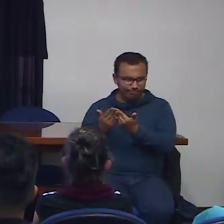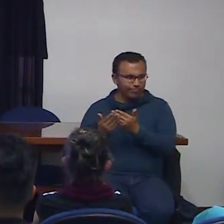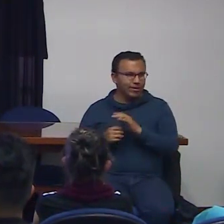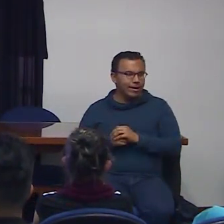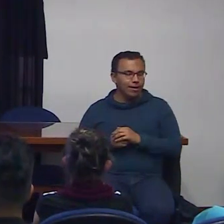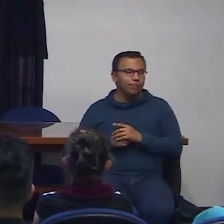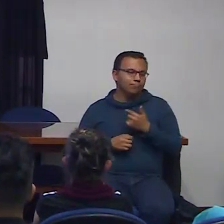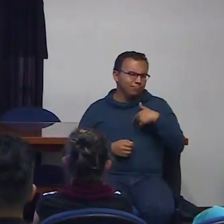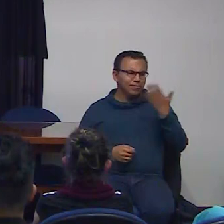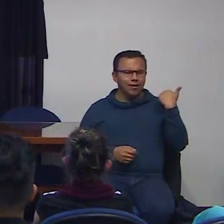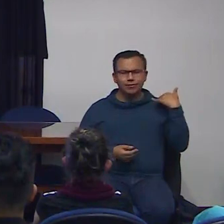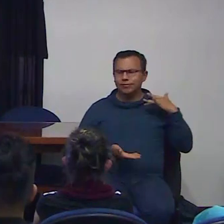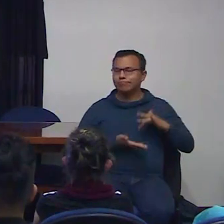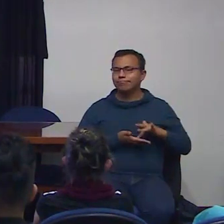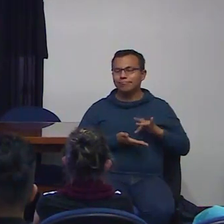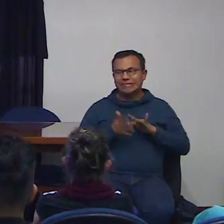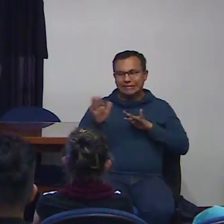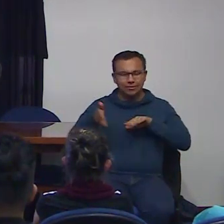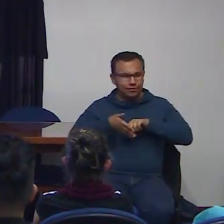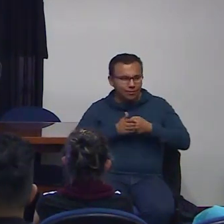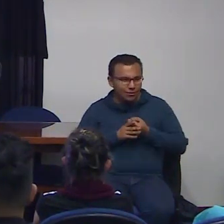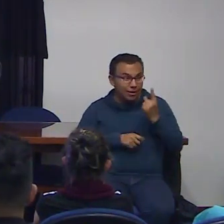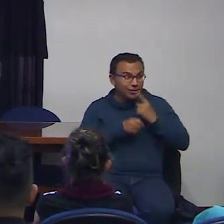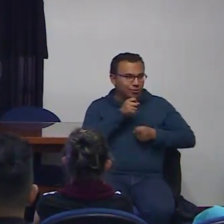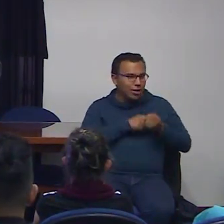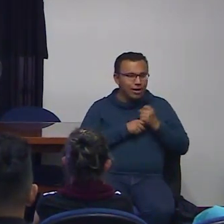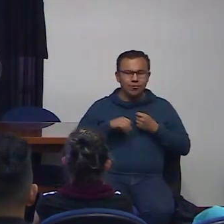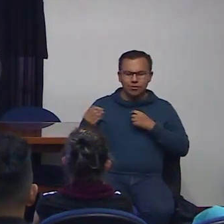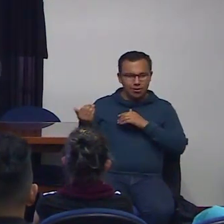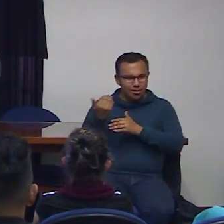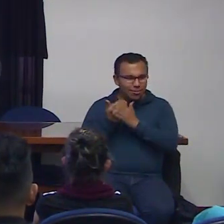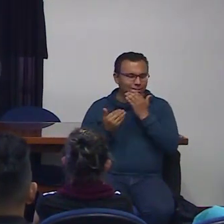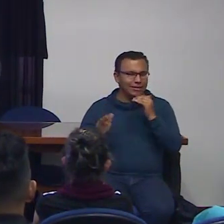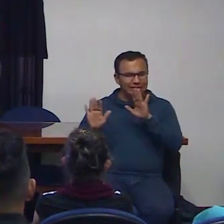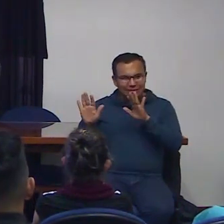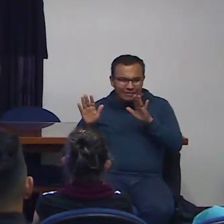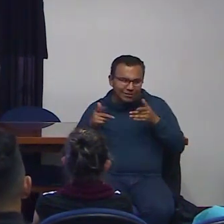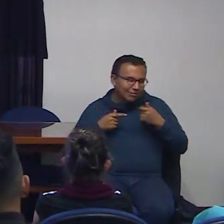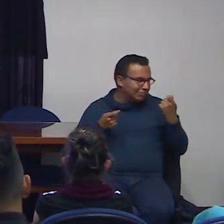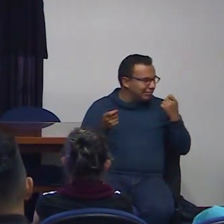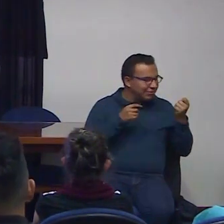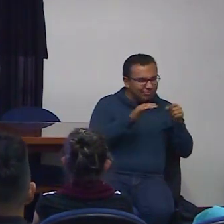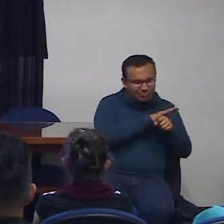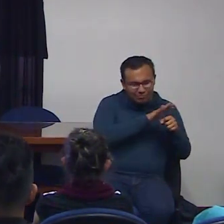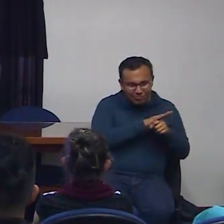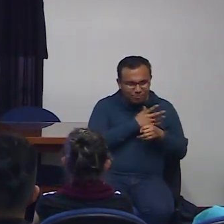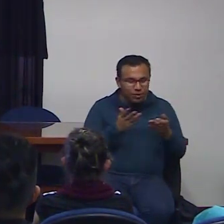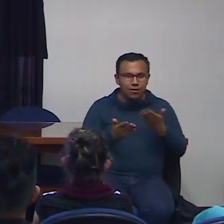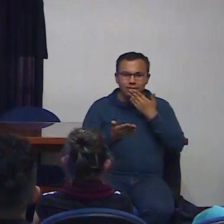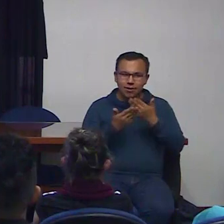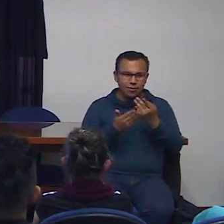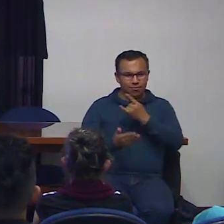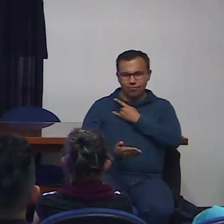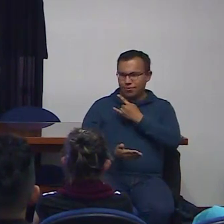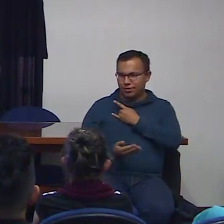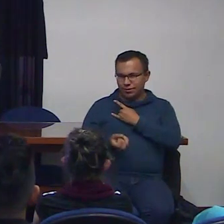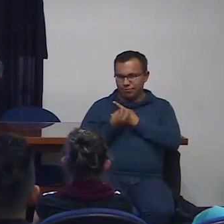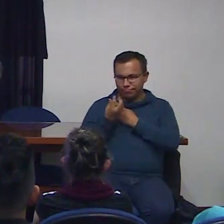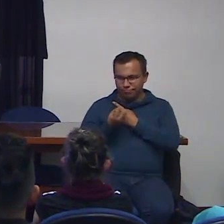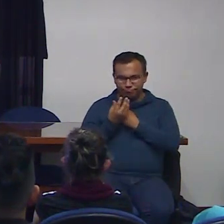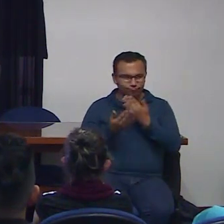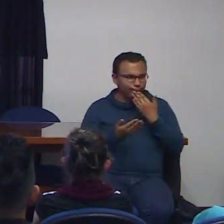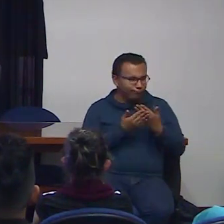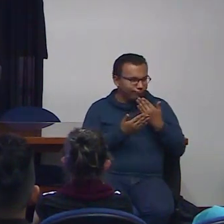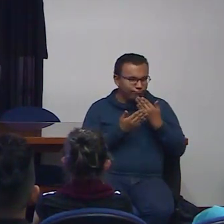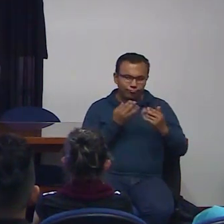estábamos pendientes de hacer esto en algún momento desde el año pasado y a la universidad también pues muy complacido yo de poder venir y y